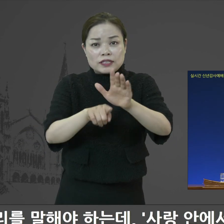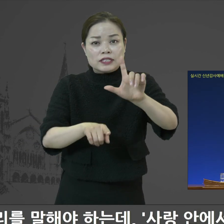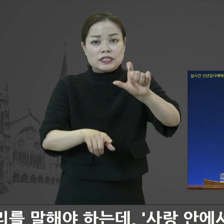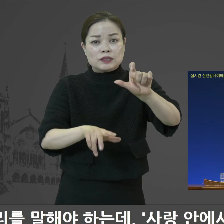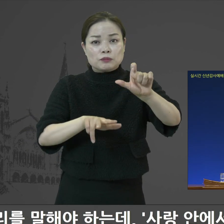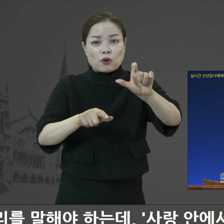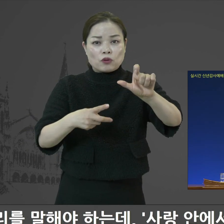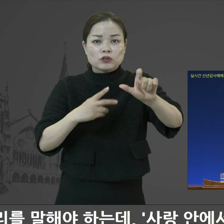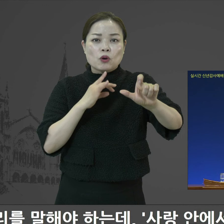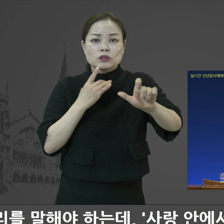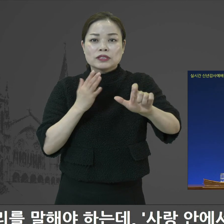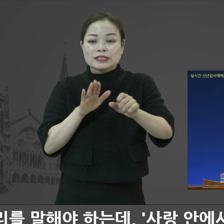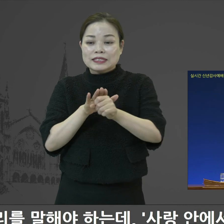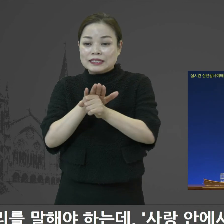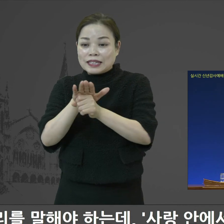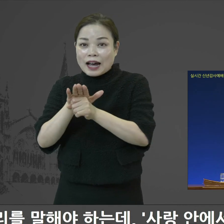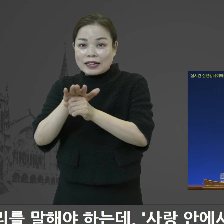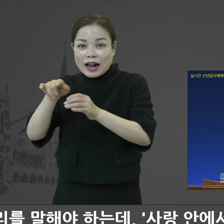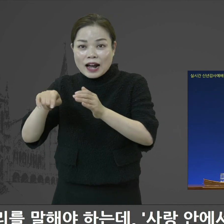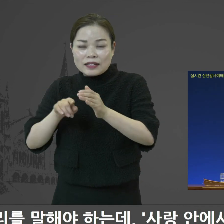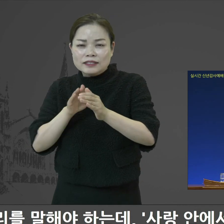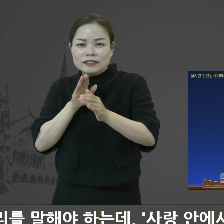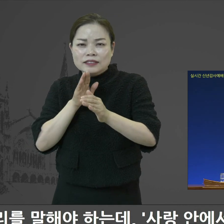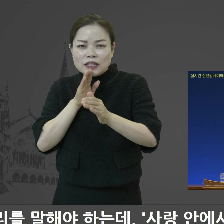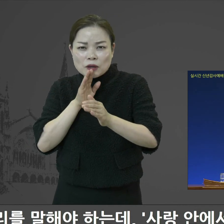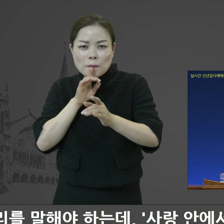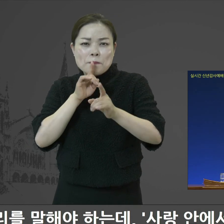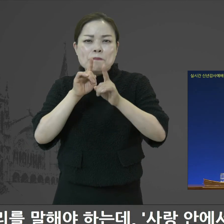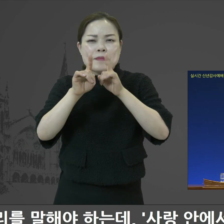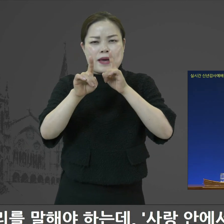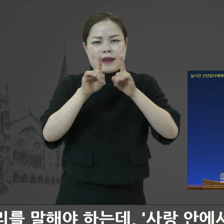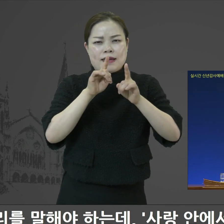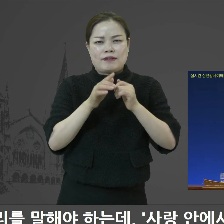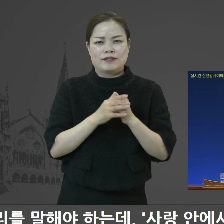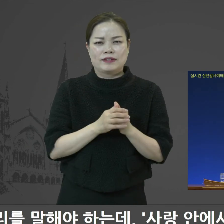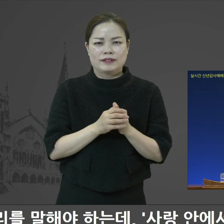15절 오직 사랑 안에서 참된 것을 말하여요.